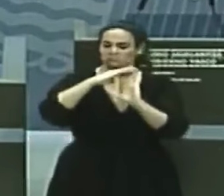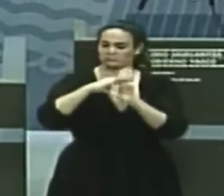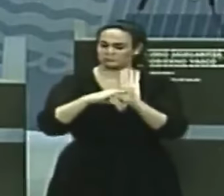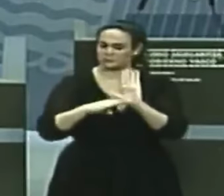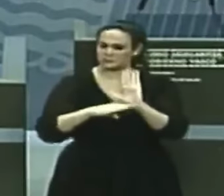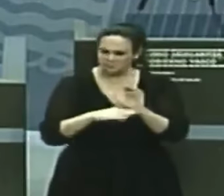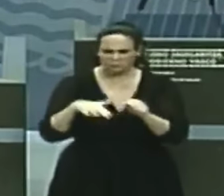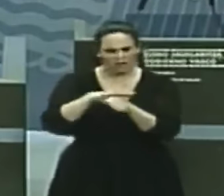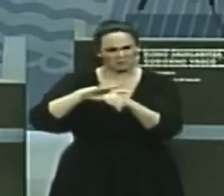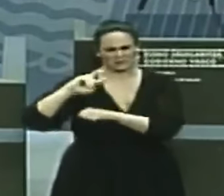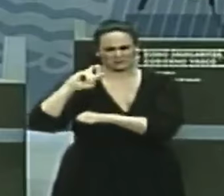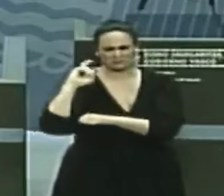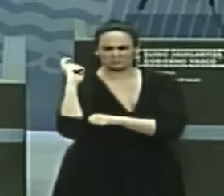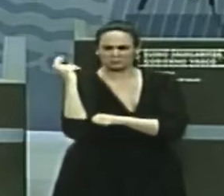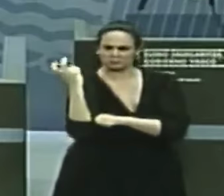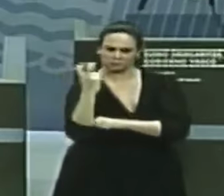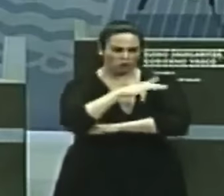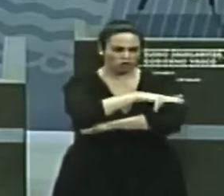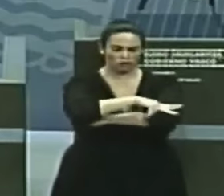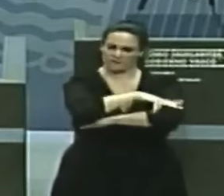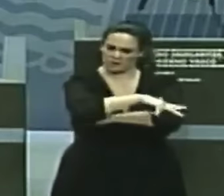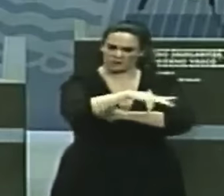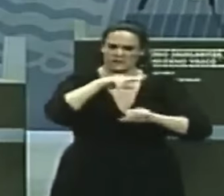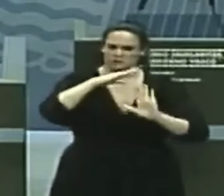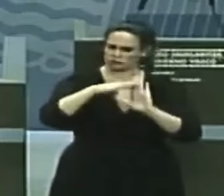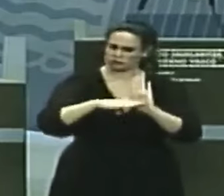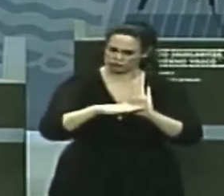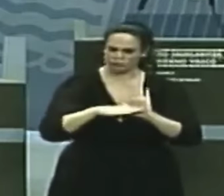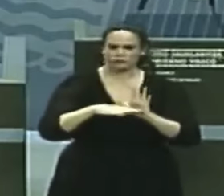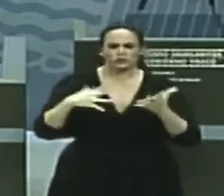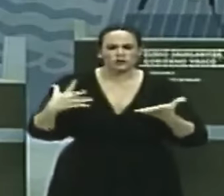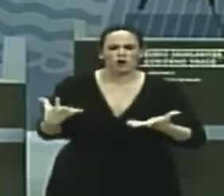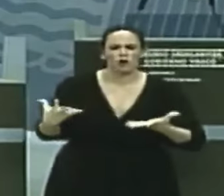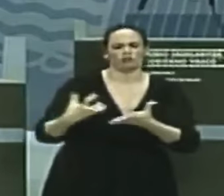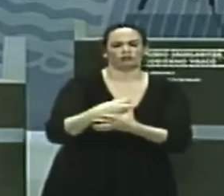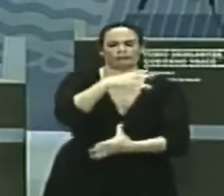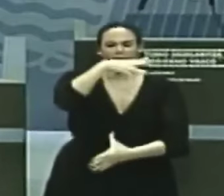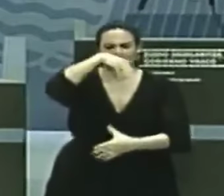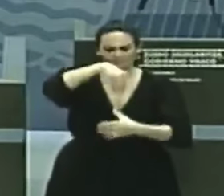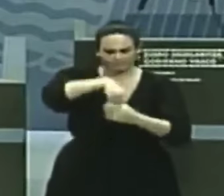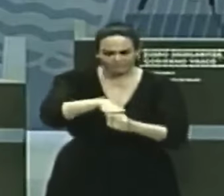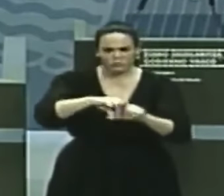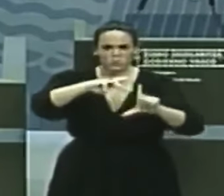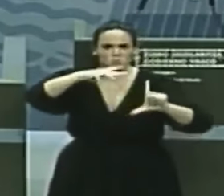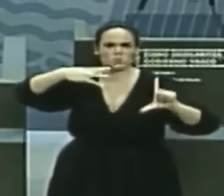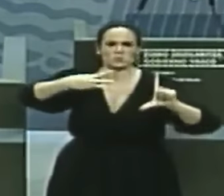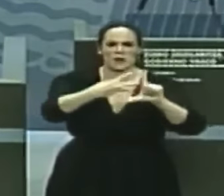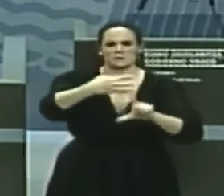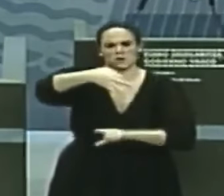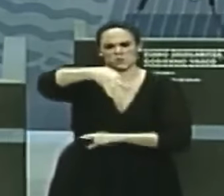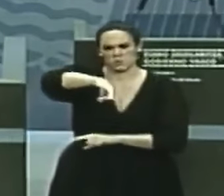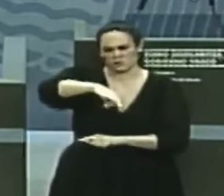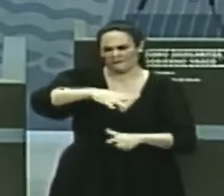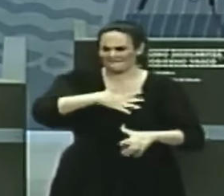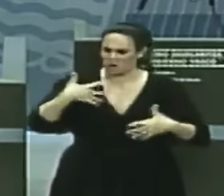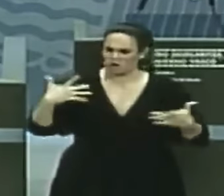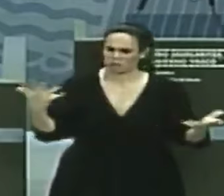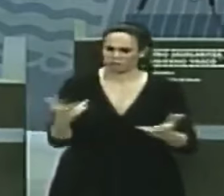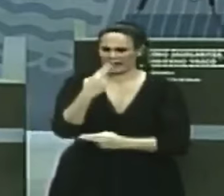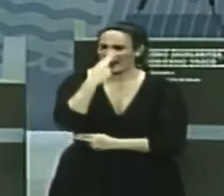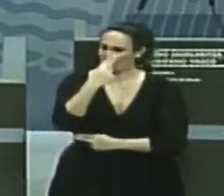distintos ámbitos por parte del gobierno vasco están recogidas en un único portal web que animó a visitar euskadi